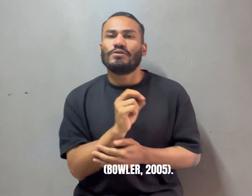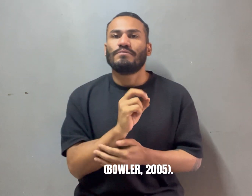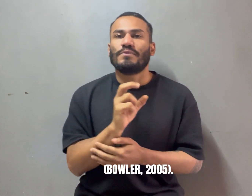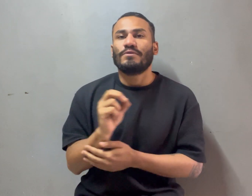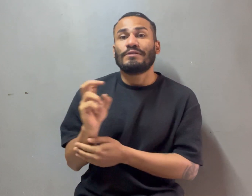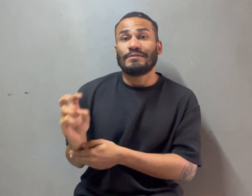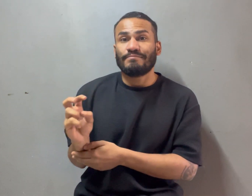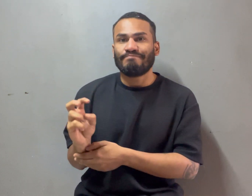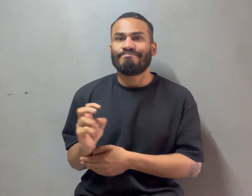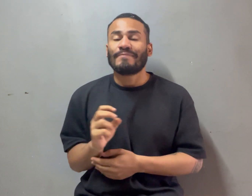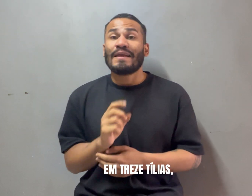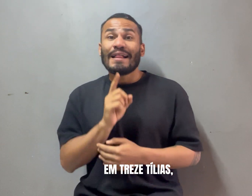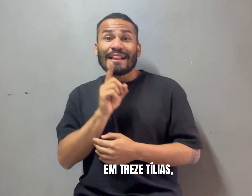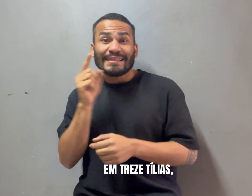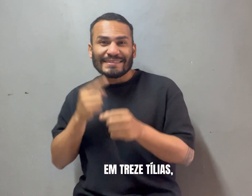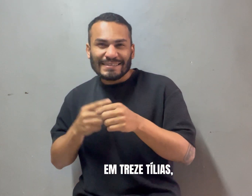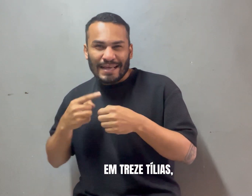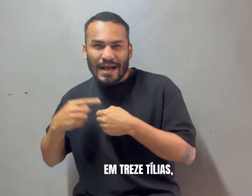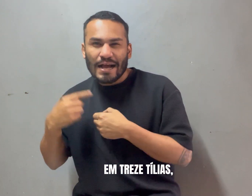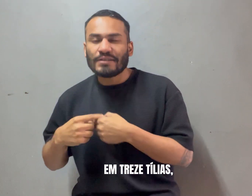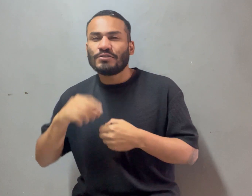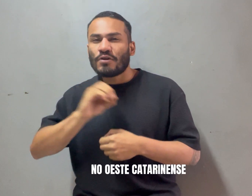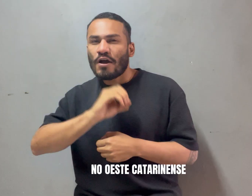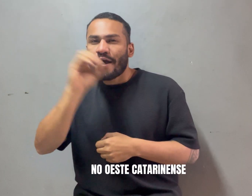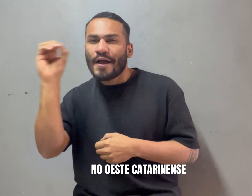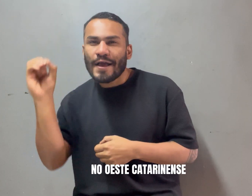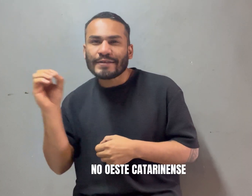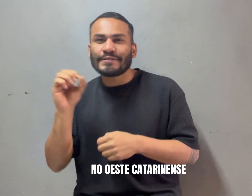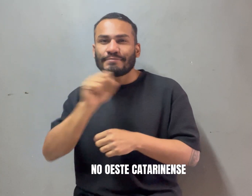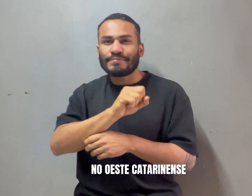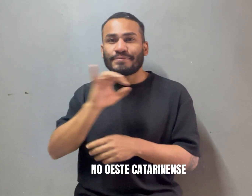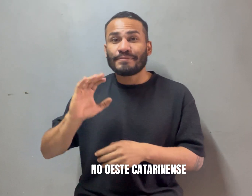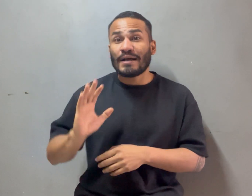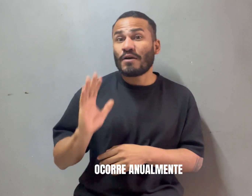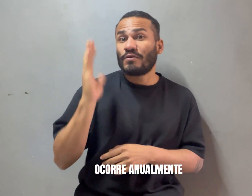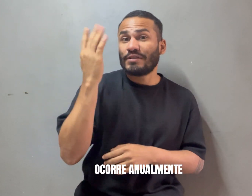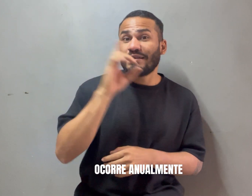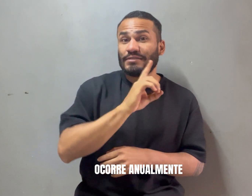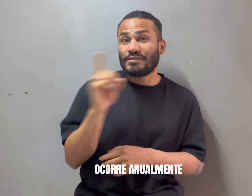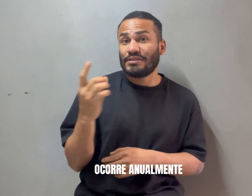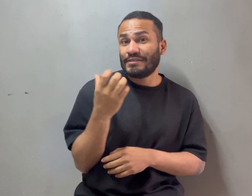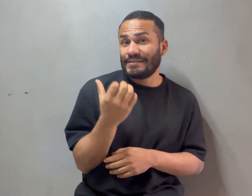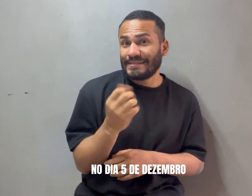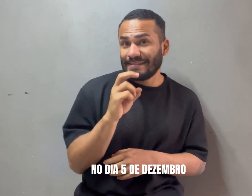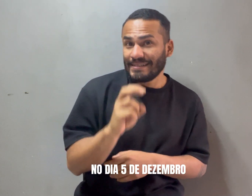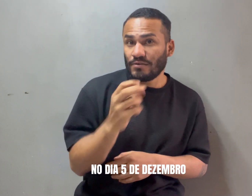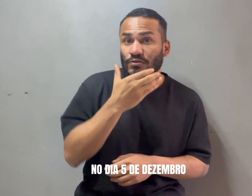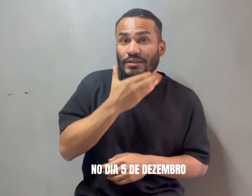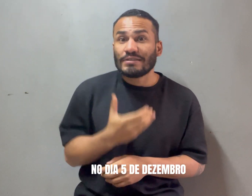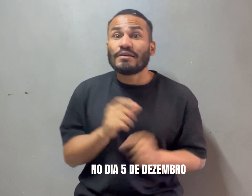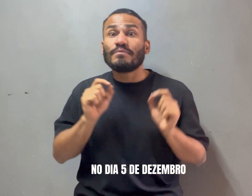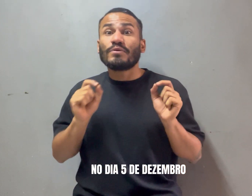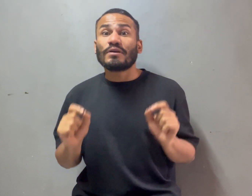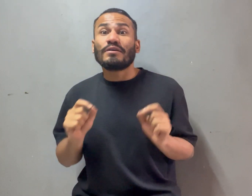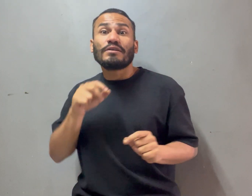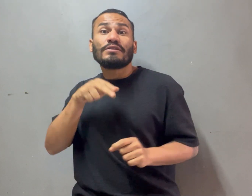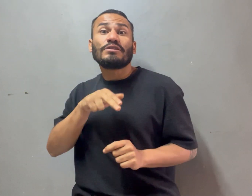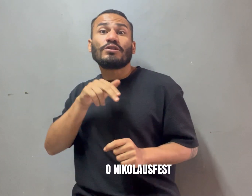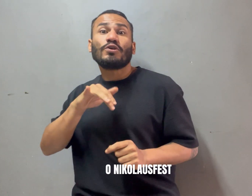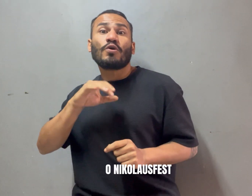2005. Em Três Itilhas, no oeste catarinense, ocorre anualmente no dia 5 de dezembro o